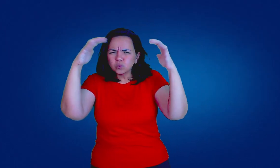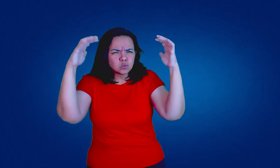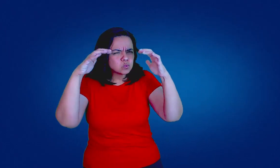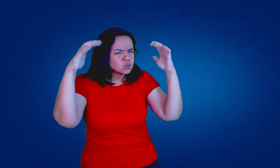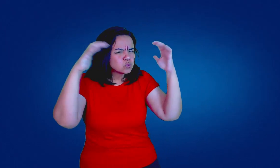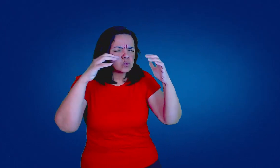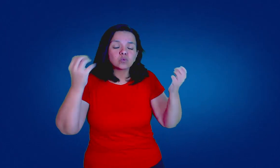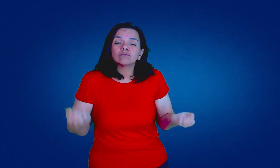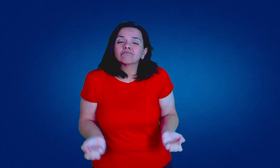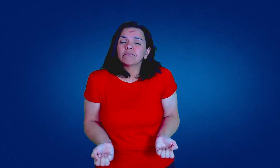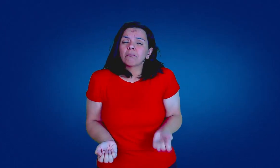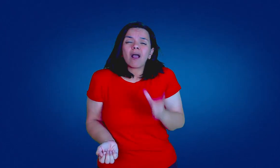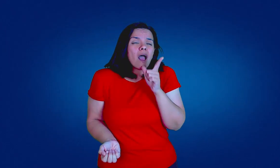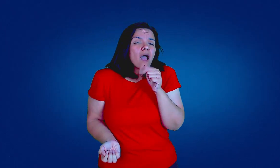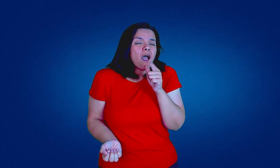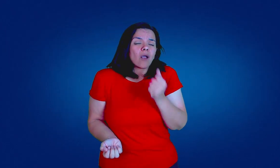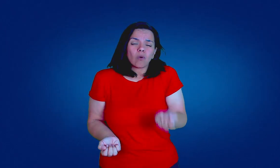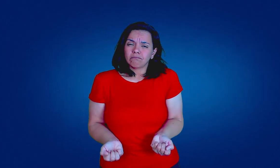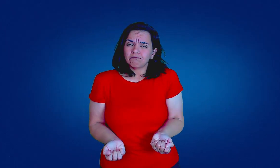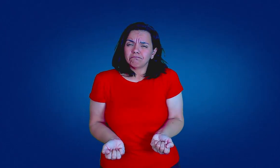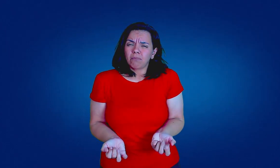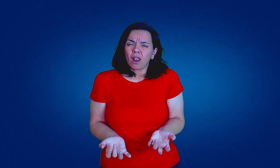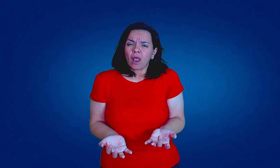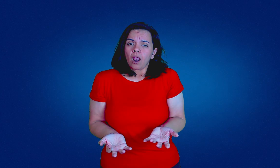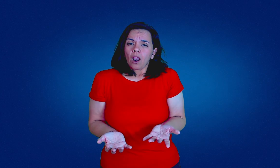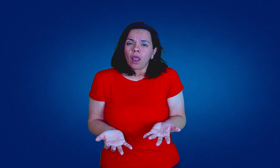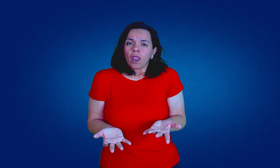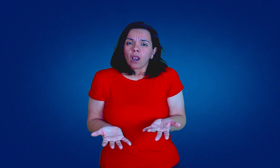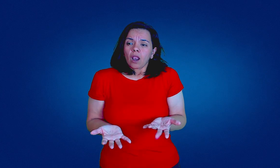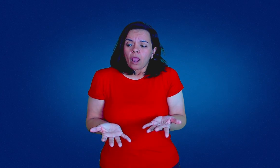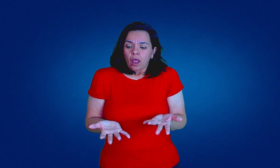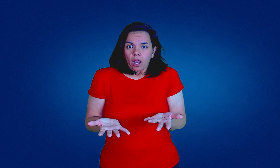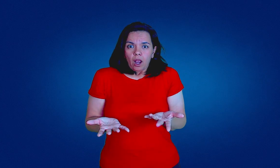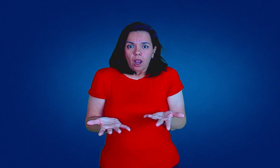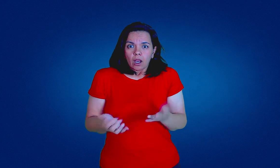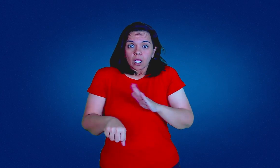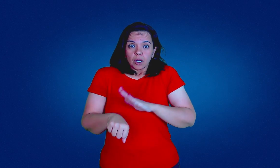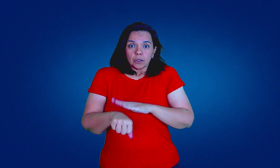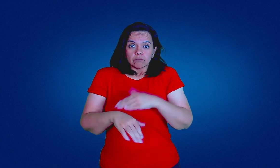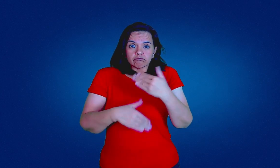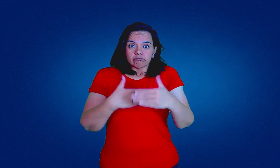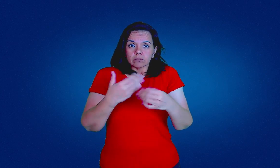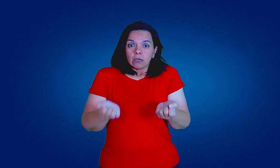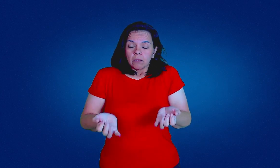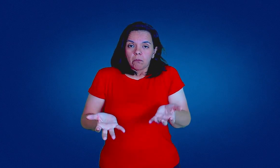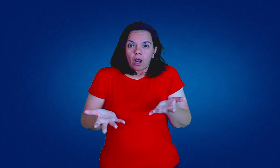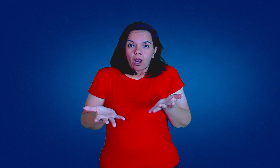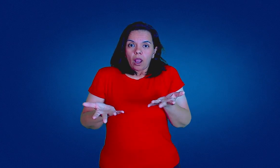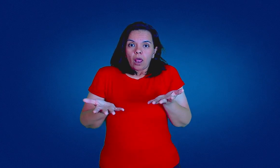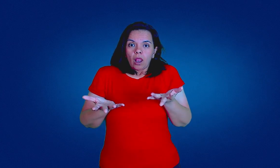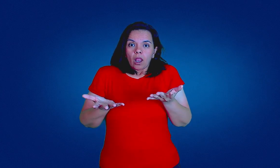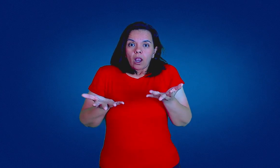Ela continuou forte o suficiente para que a água